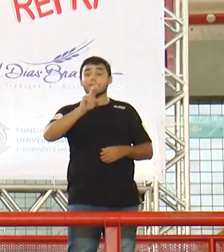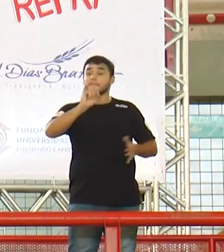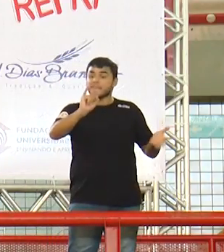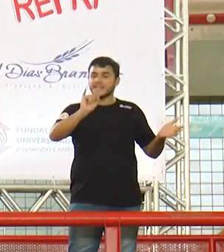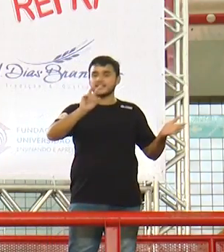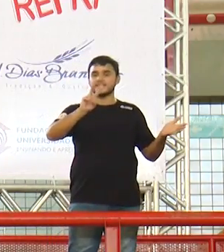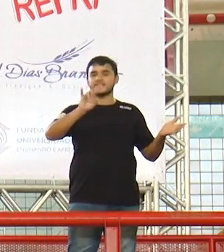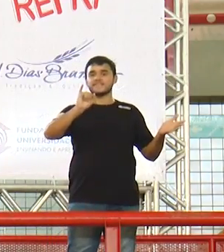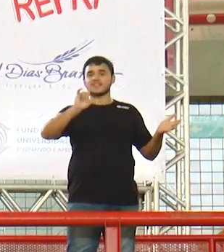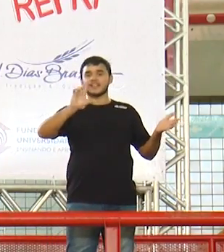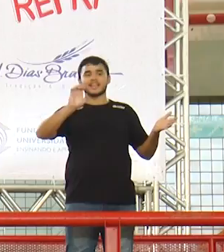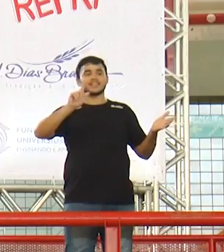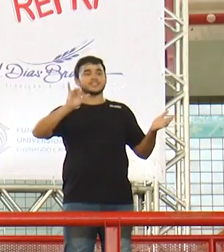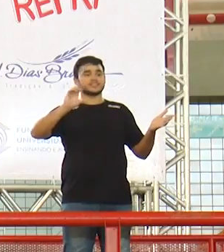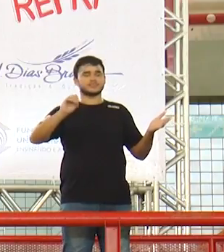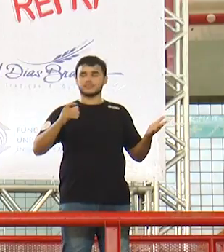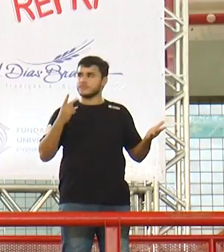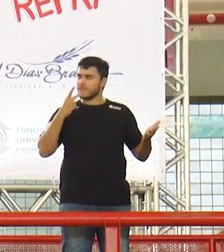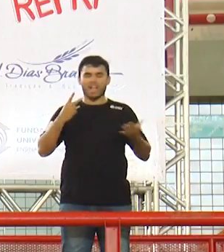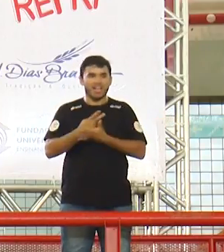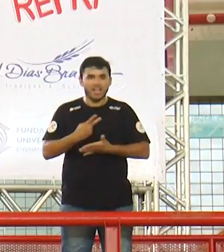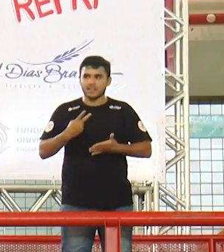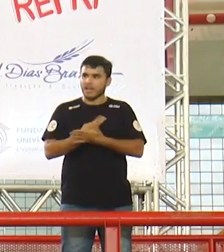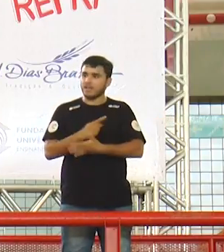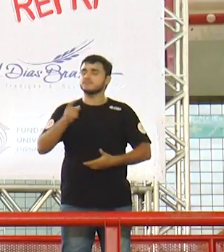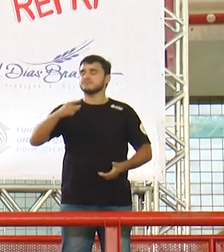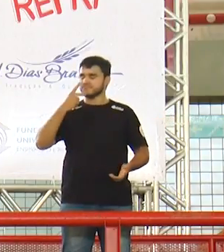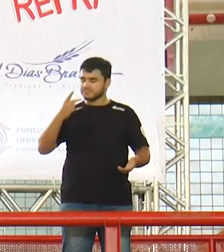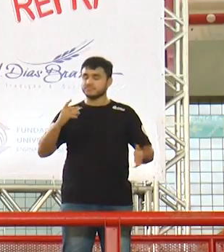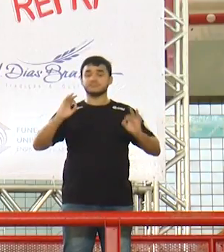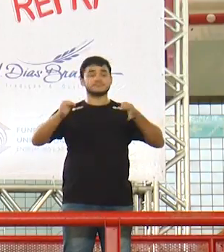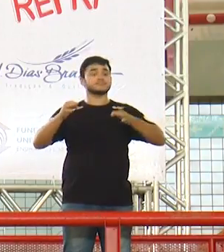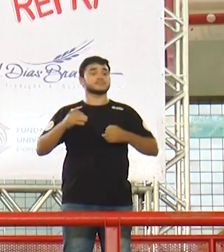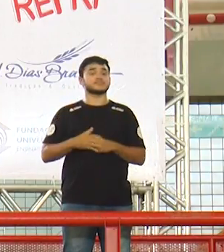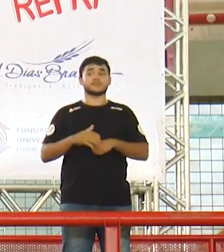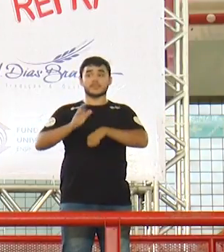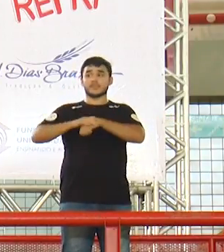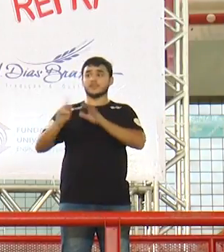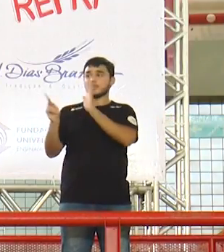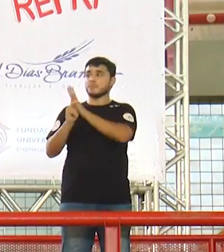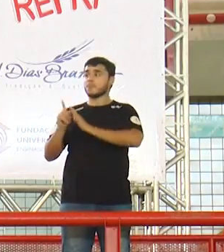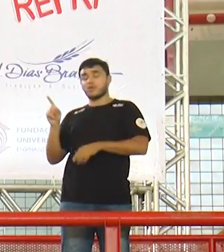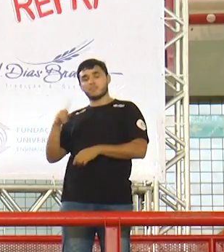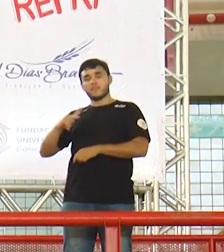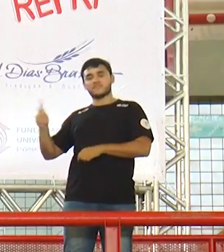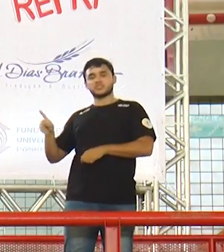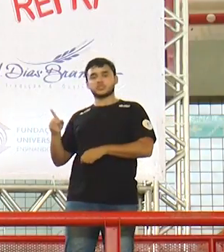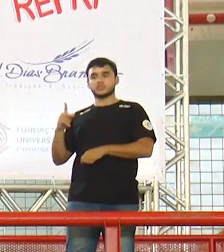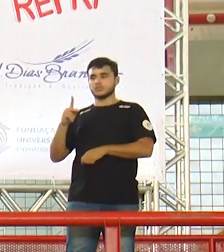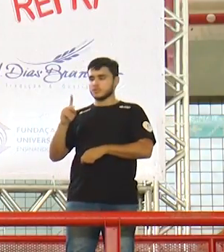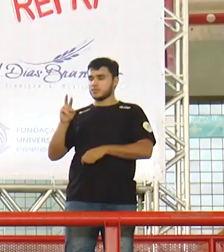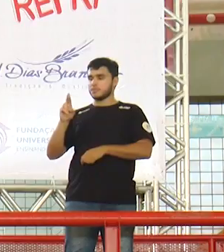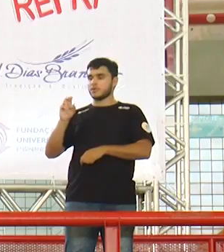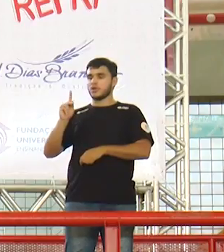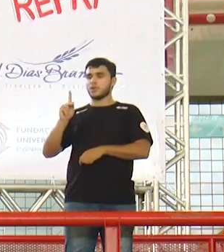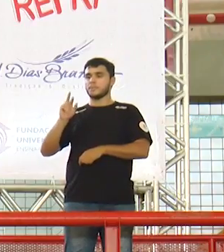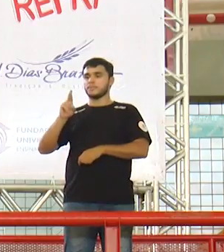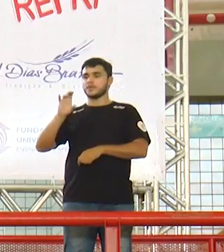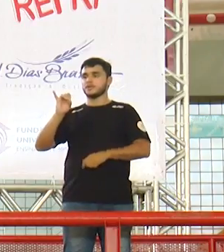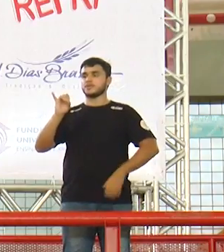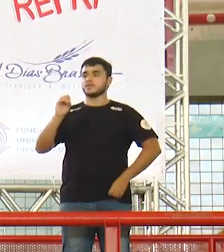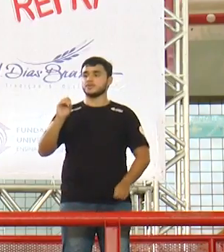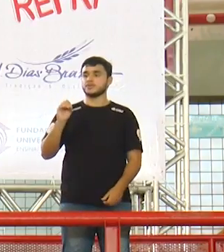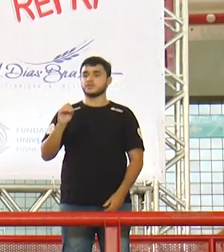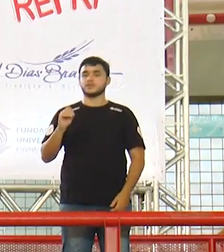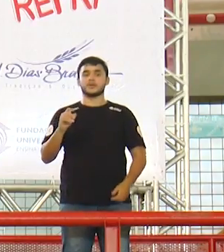privilégio. Ou fica só corrigindo a gente. Isso é próprio de professor mesmo. Próprio é o escambau.